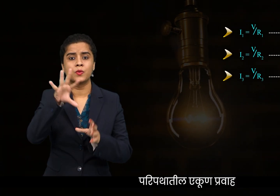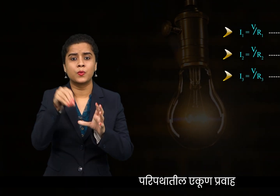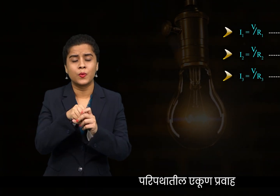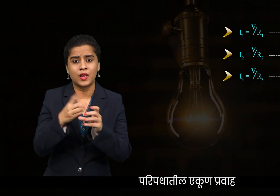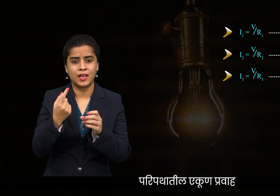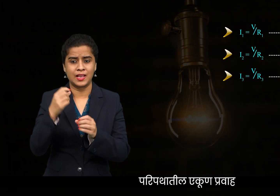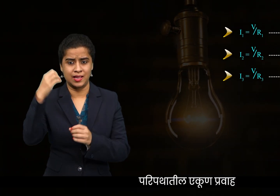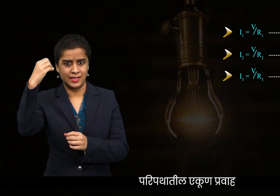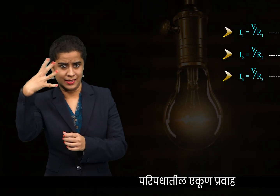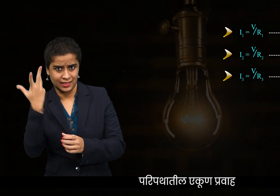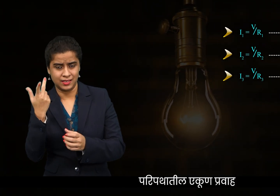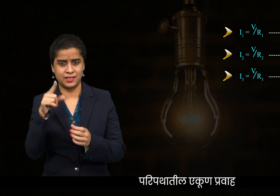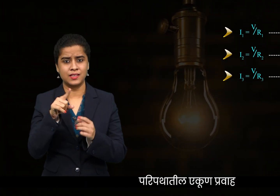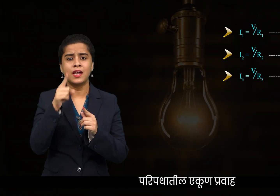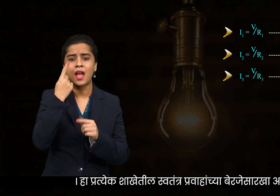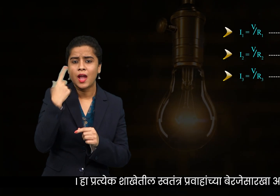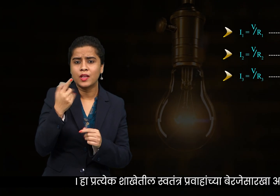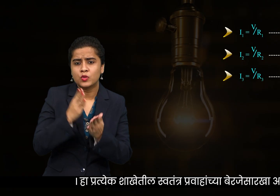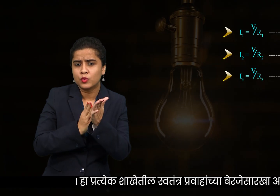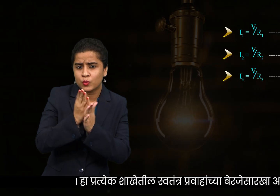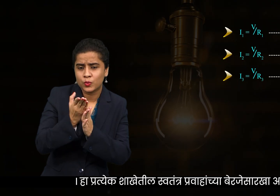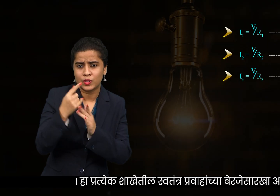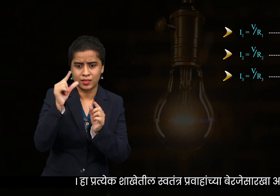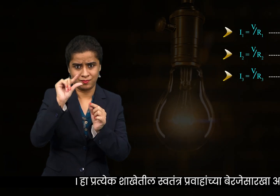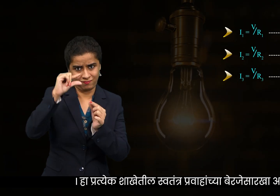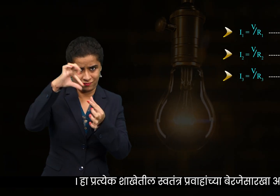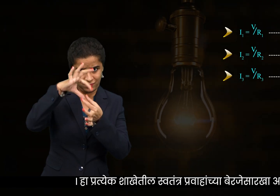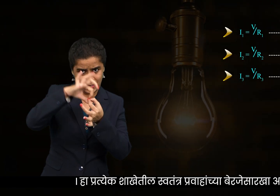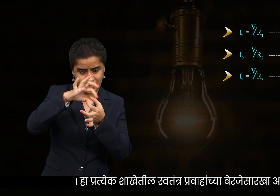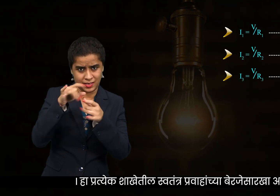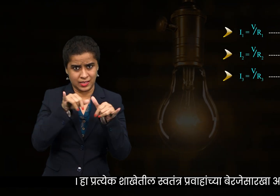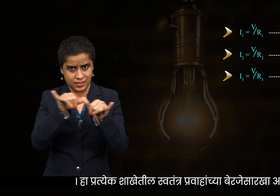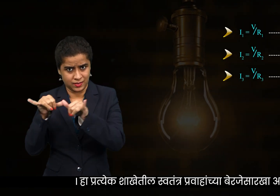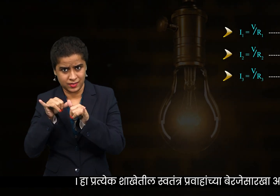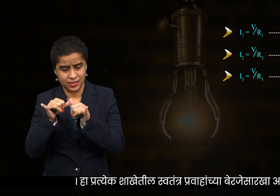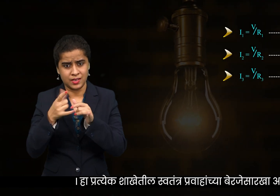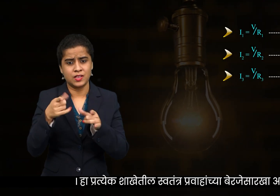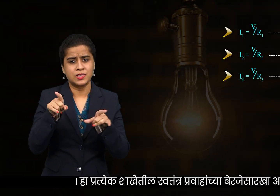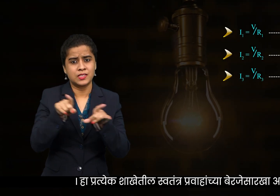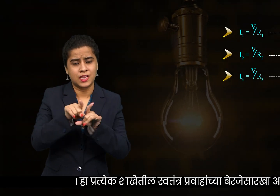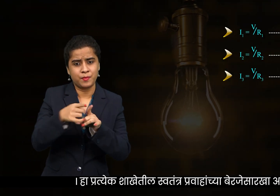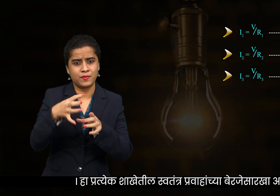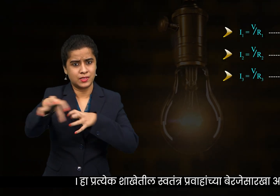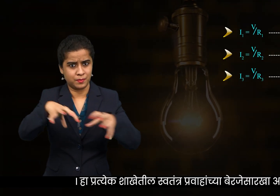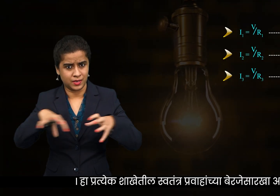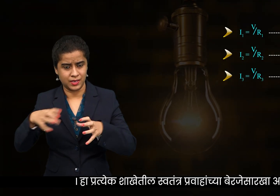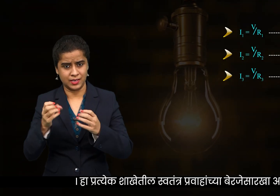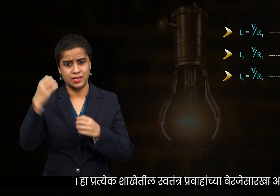परिपथातील एकूण प्रवाह I हा प्रत्येक शाखेतील स्वतंत्र प्रवाहाच्या बेरजेसारखा